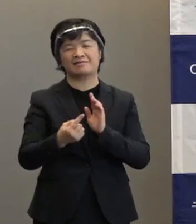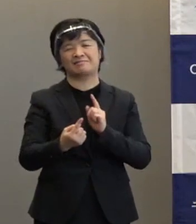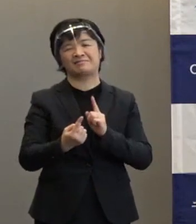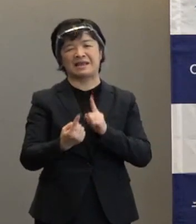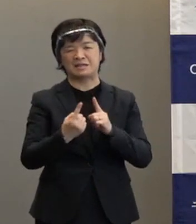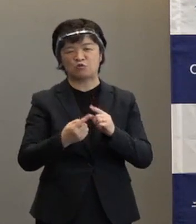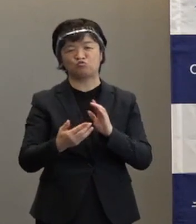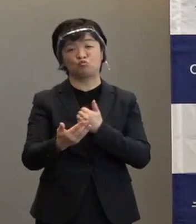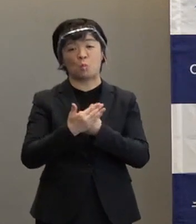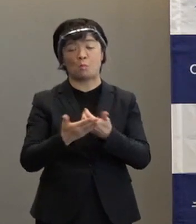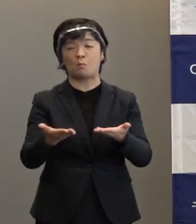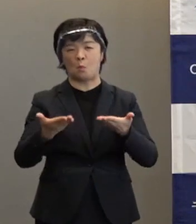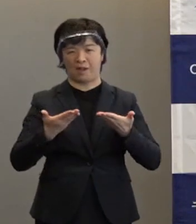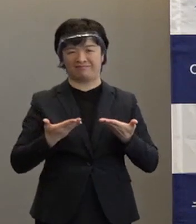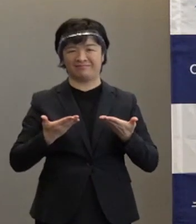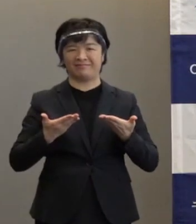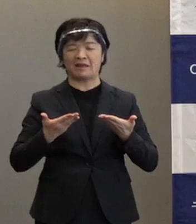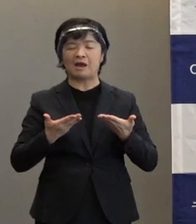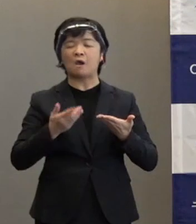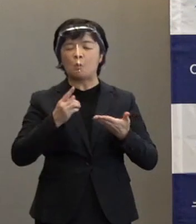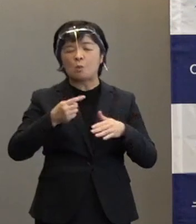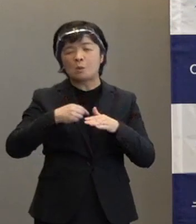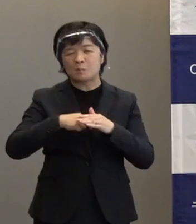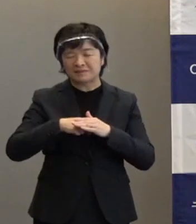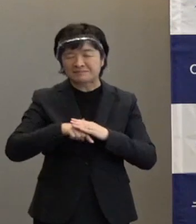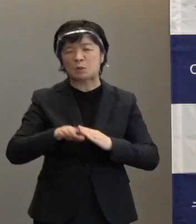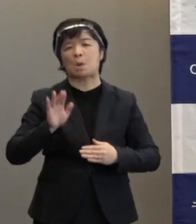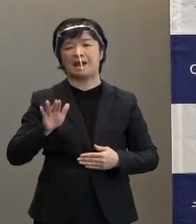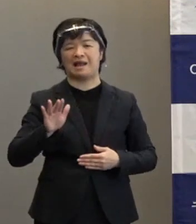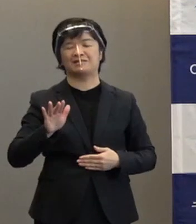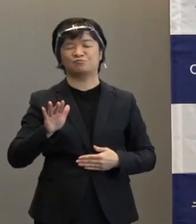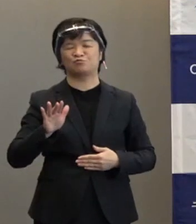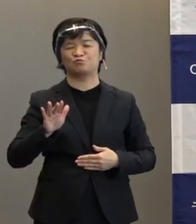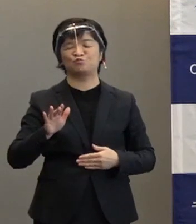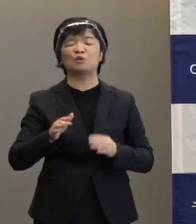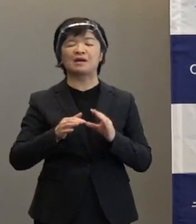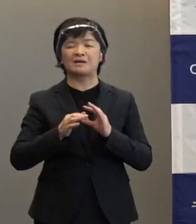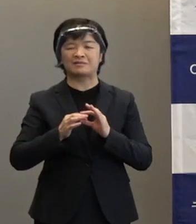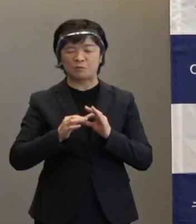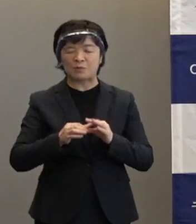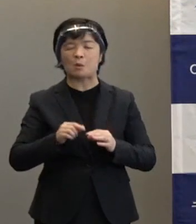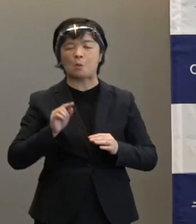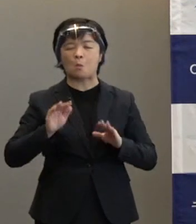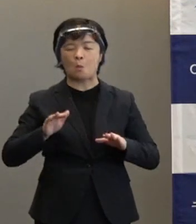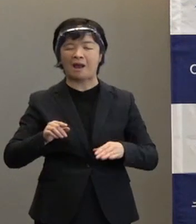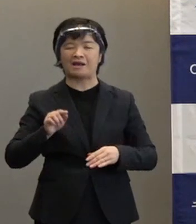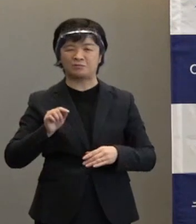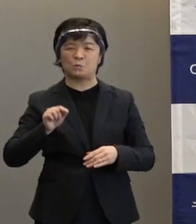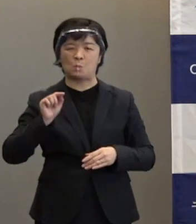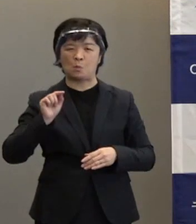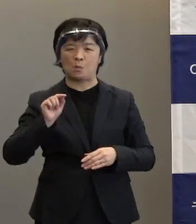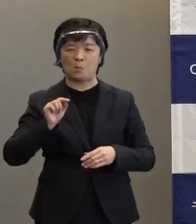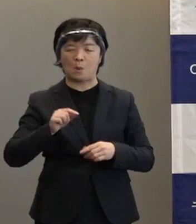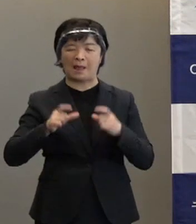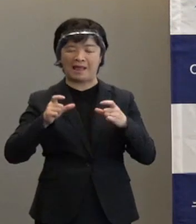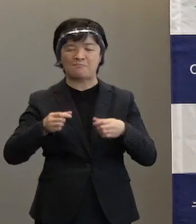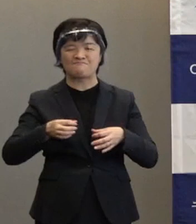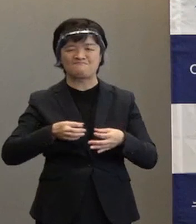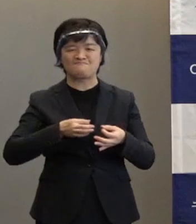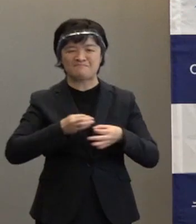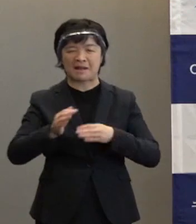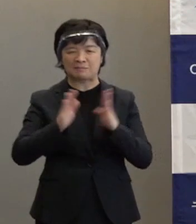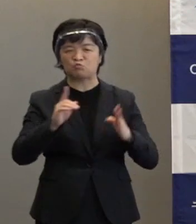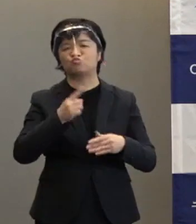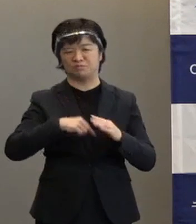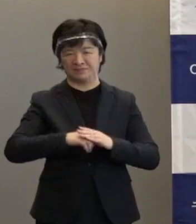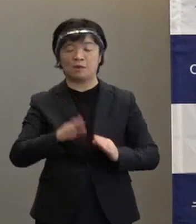力という意味でも、先ほど申し上げた通りですね、こうした形で実施をさせていただくんですけれども、これから先の話